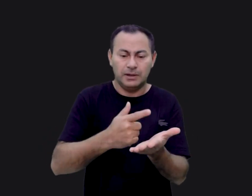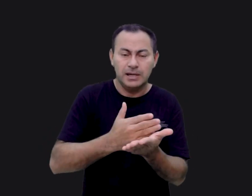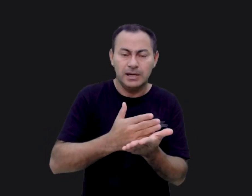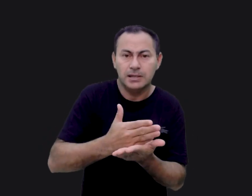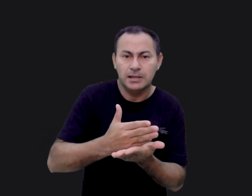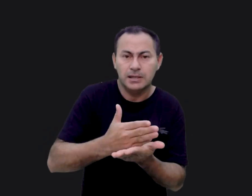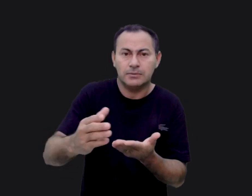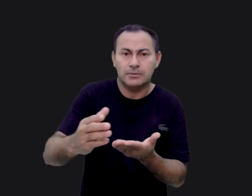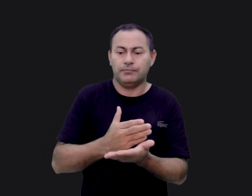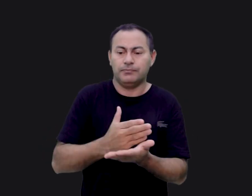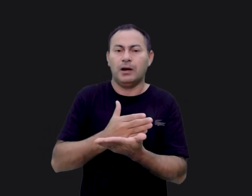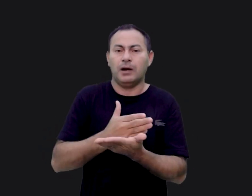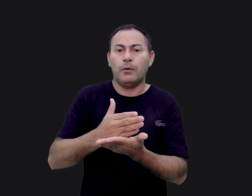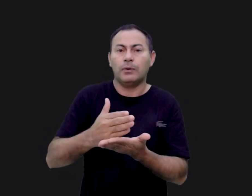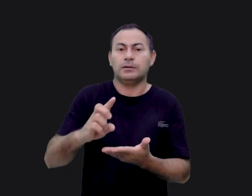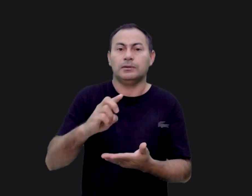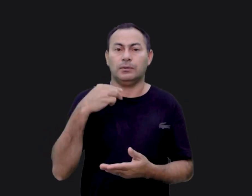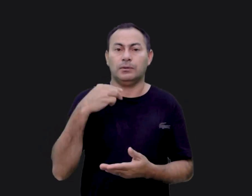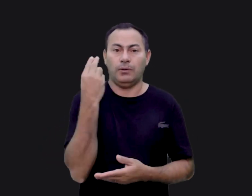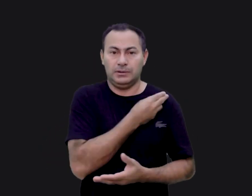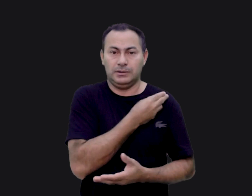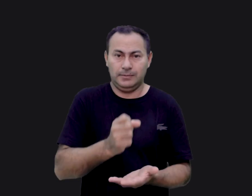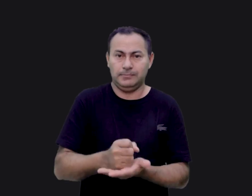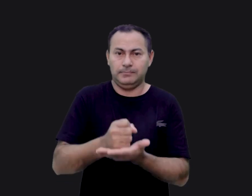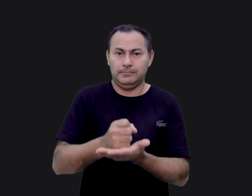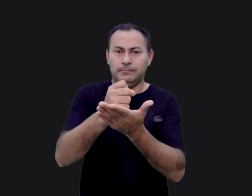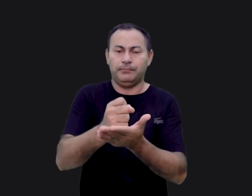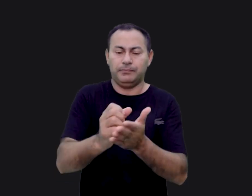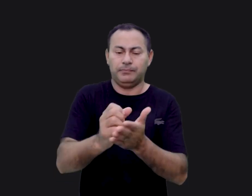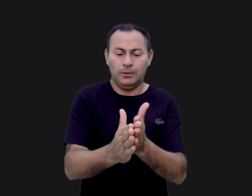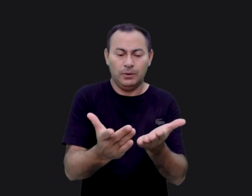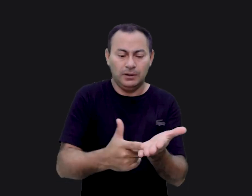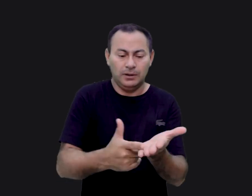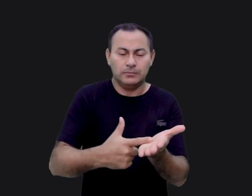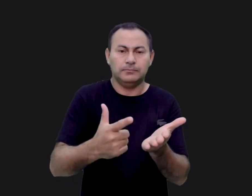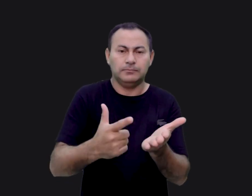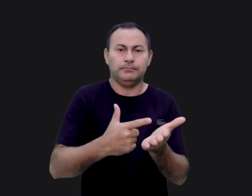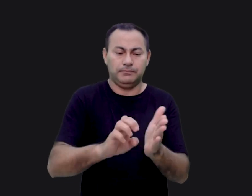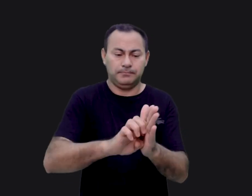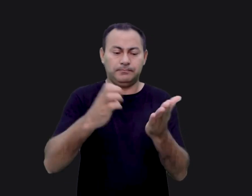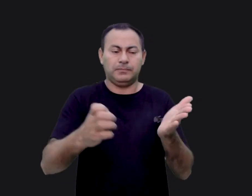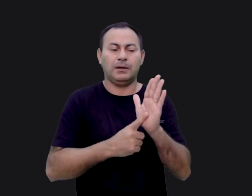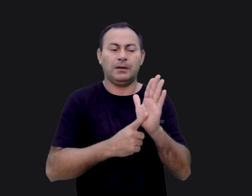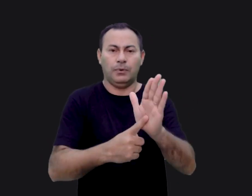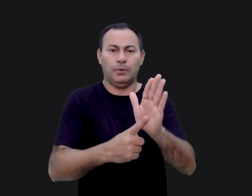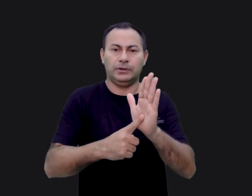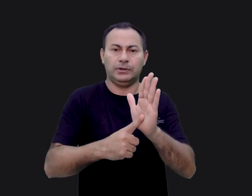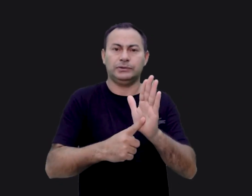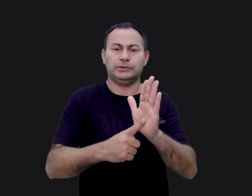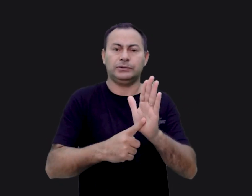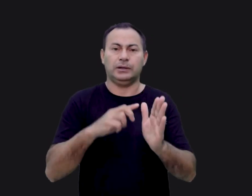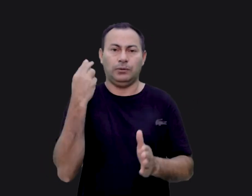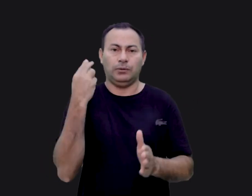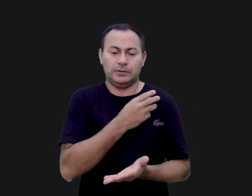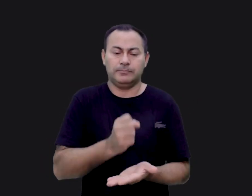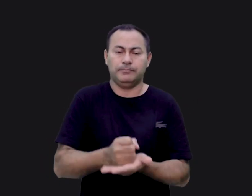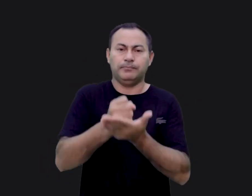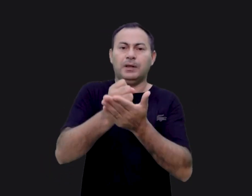início ou a origem da nossa salvação. O livro de Êxodo ilustra nossa salvação dizendo que ele é como